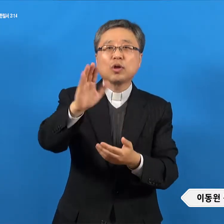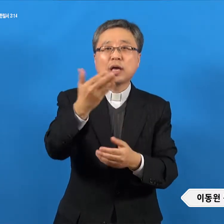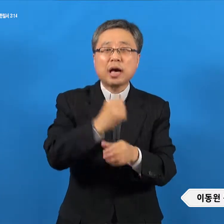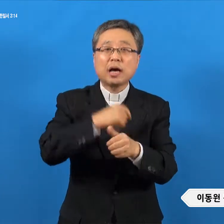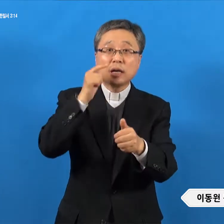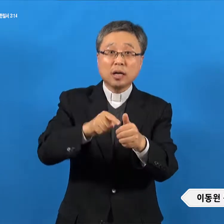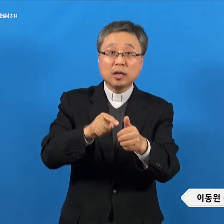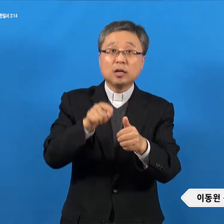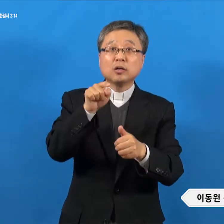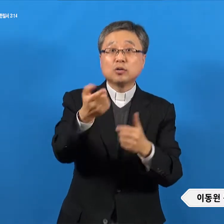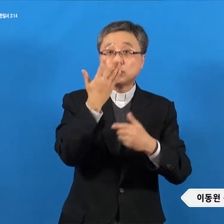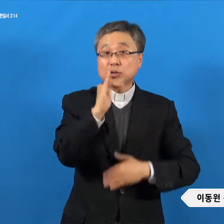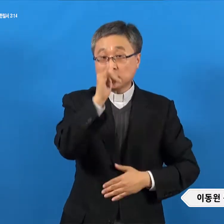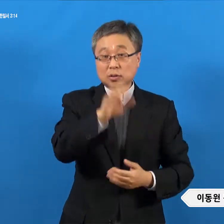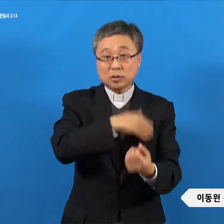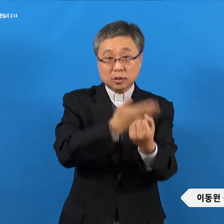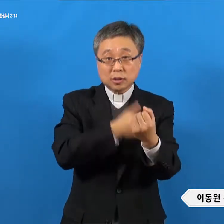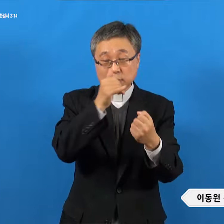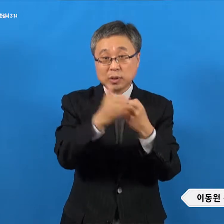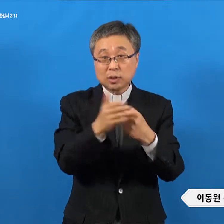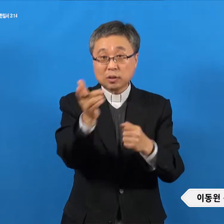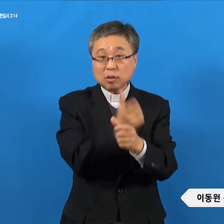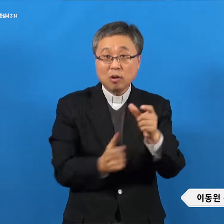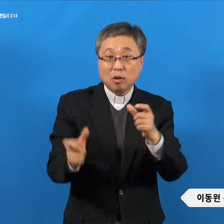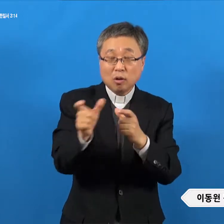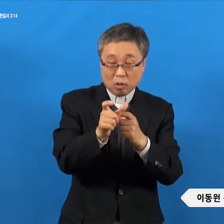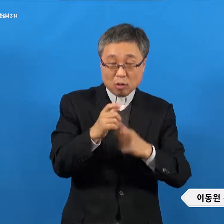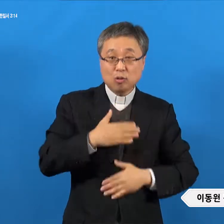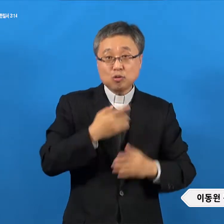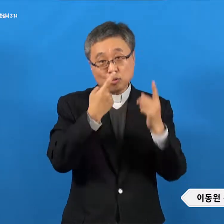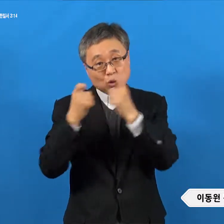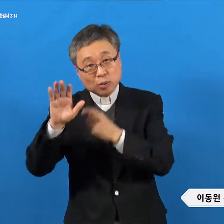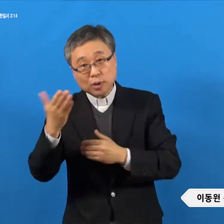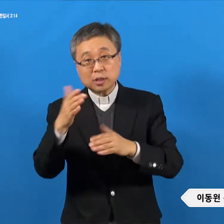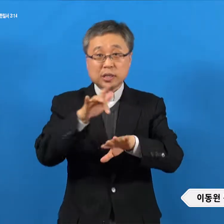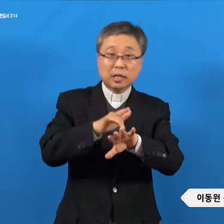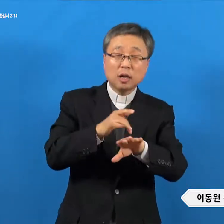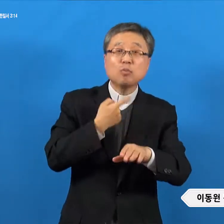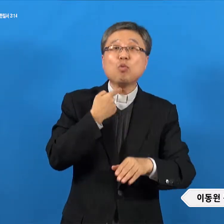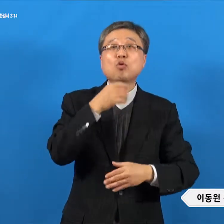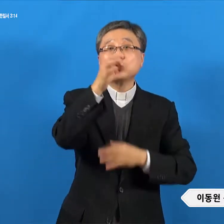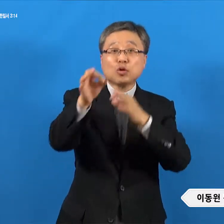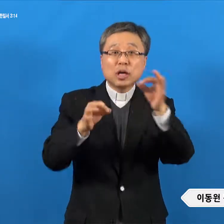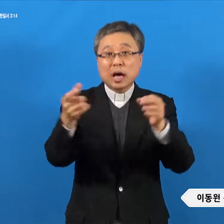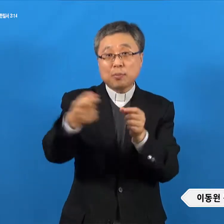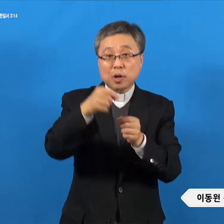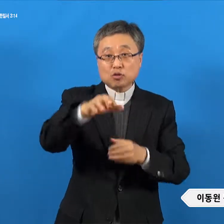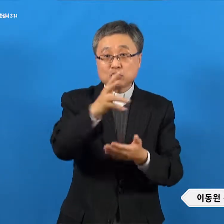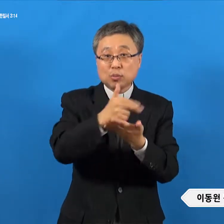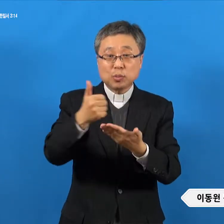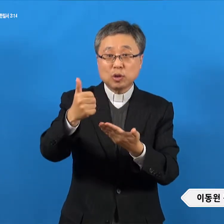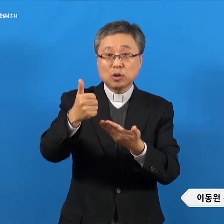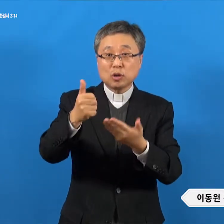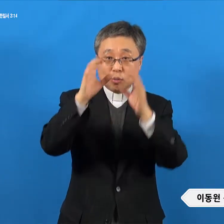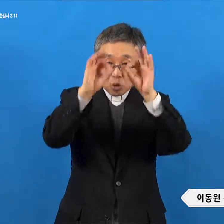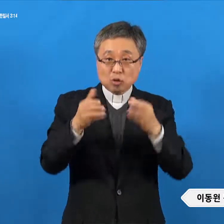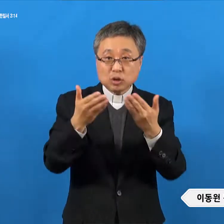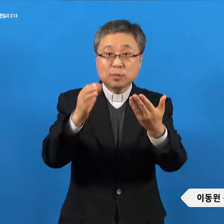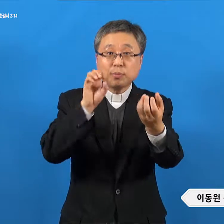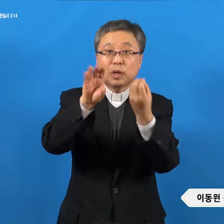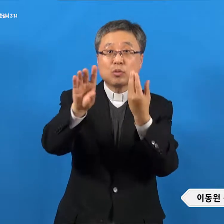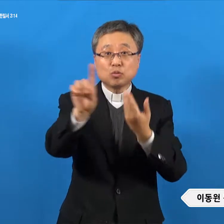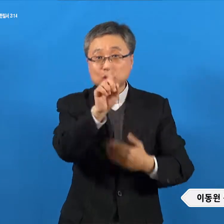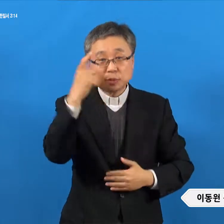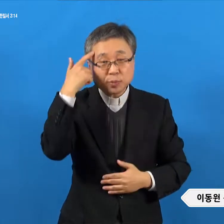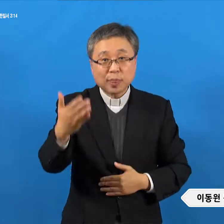능력이 있으니까 더 유혹이란 말이죠. 자, 이런 사탄의 목소리 앞에 주님이 보여주신 반응은 어떤 반응이었어요?